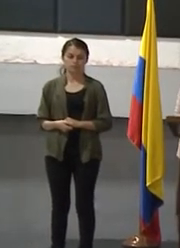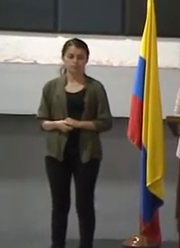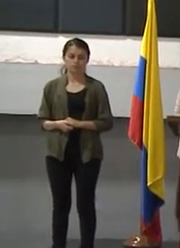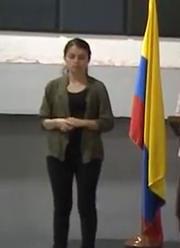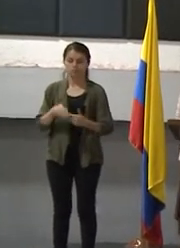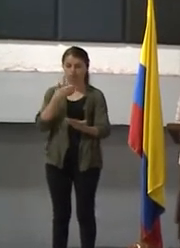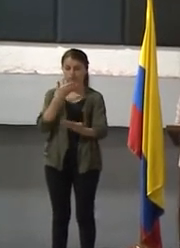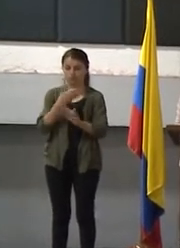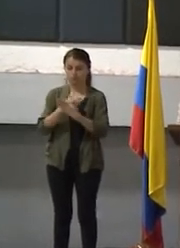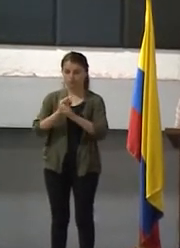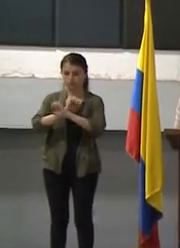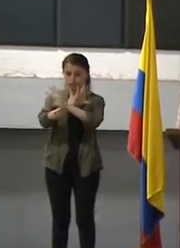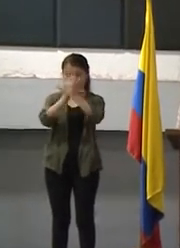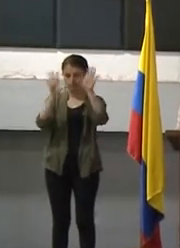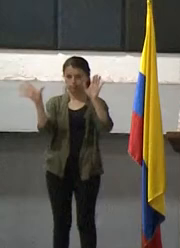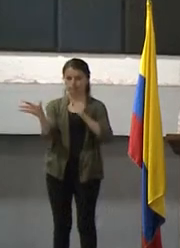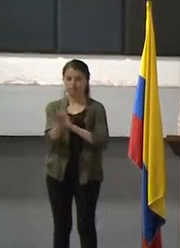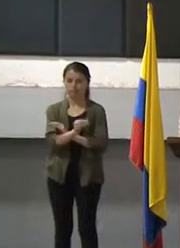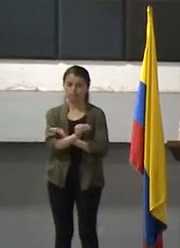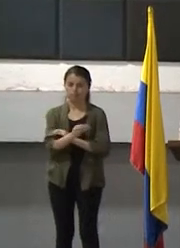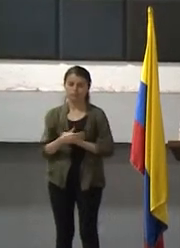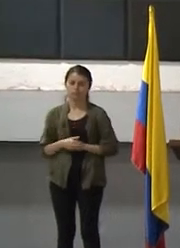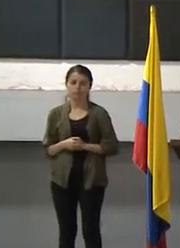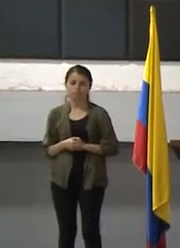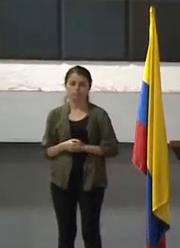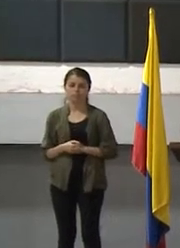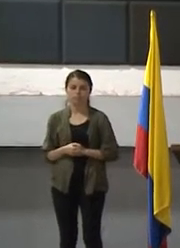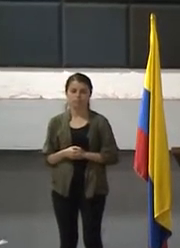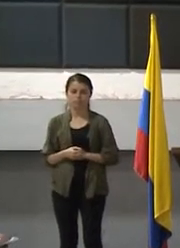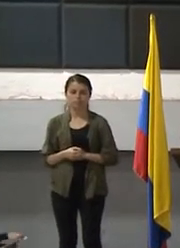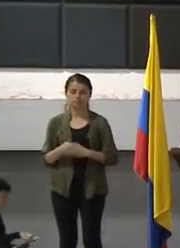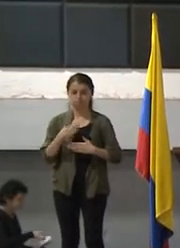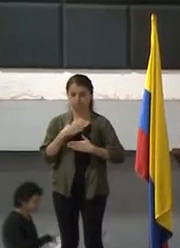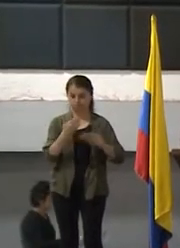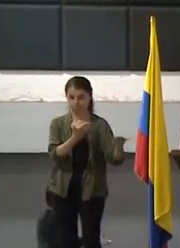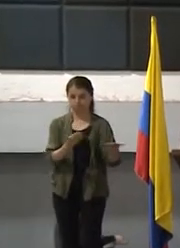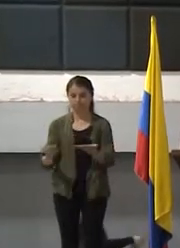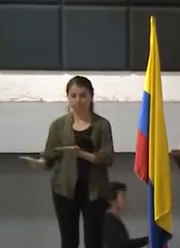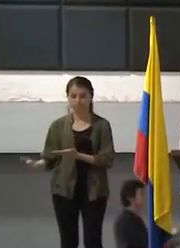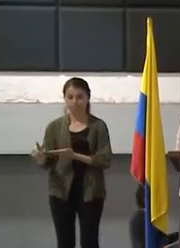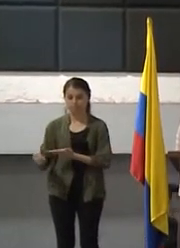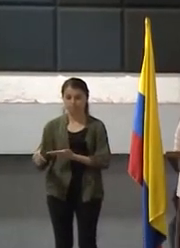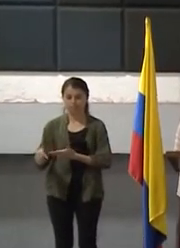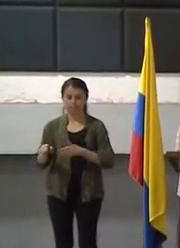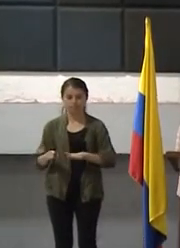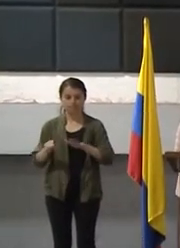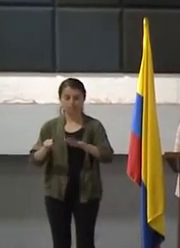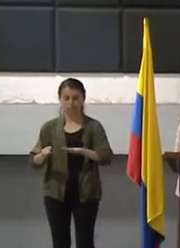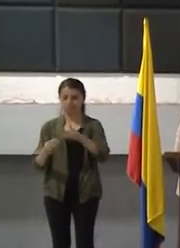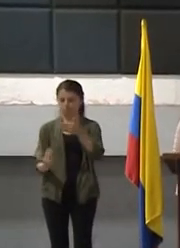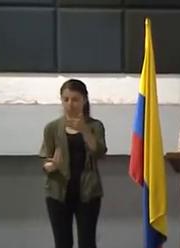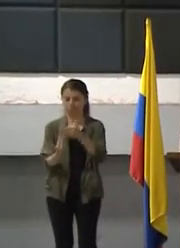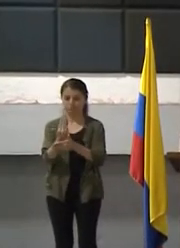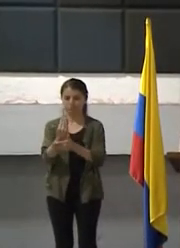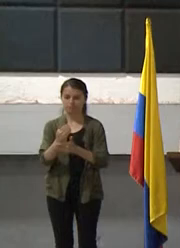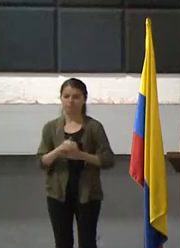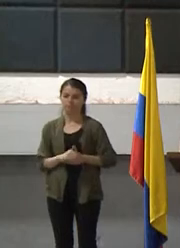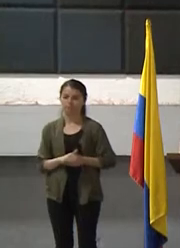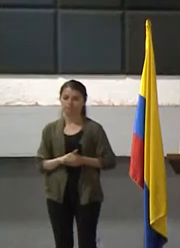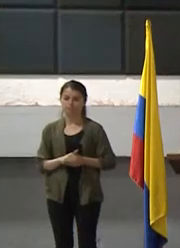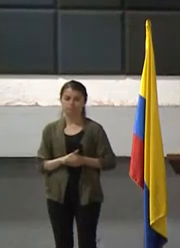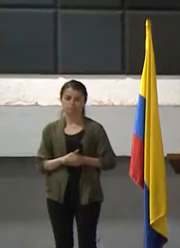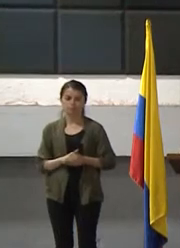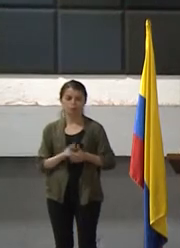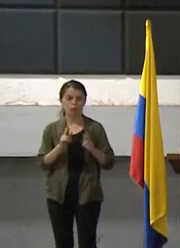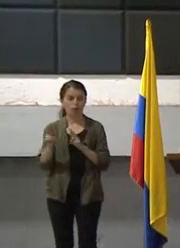buenos días a todos bueno inicialmente una cordial bienvenida a este nuevo semestre académico y pues les